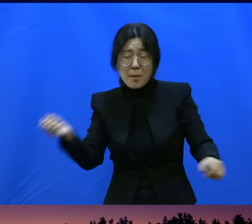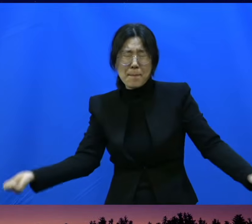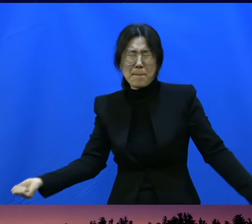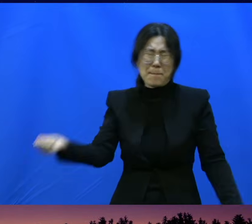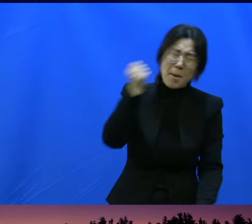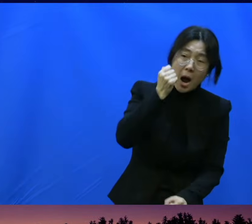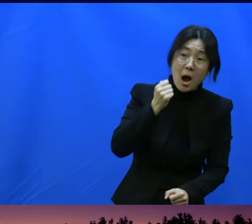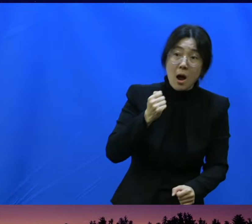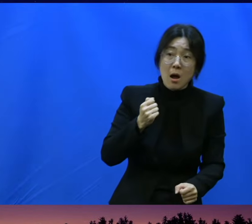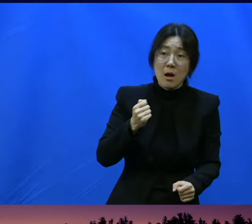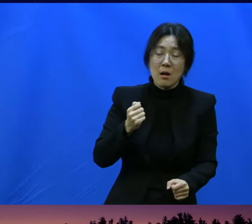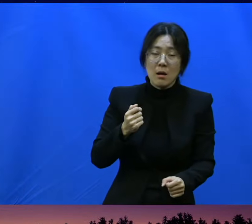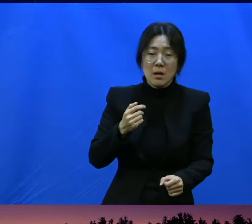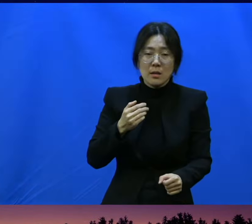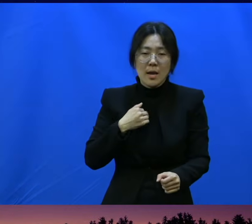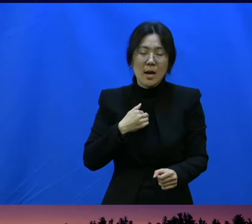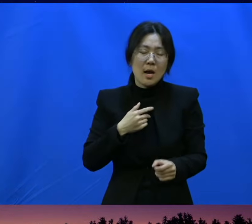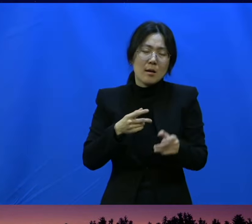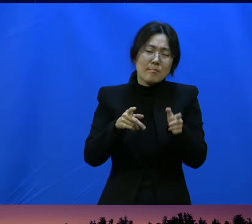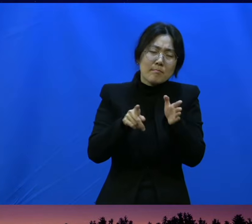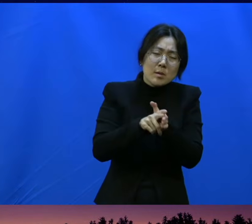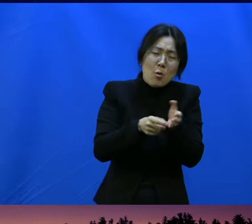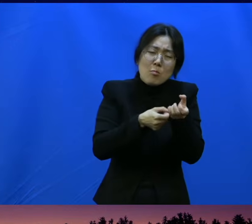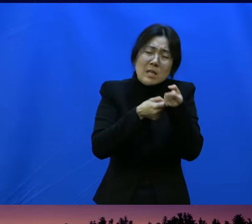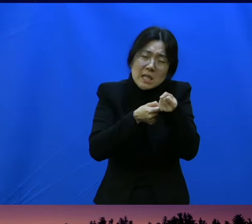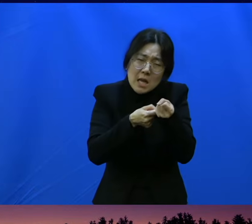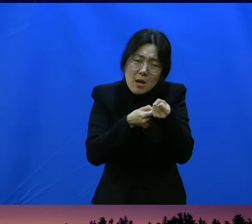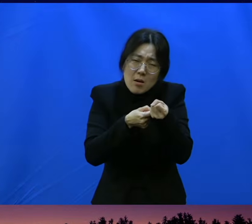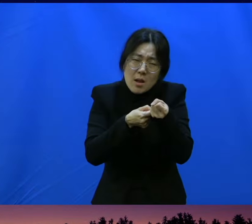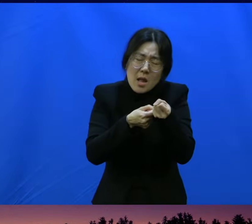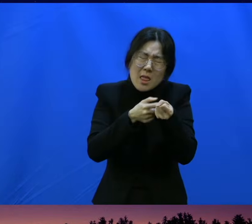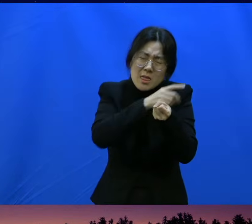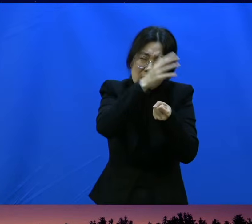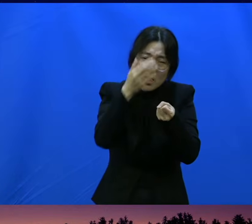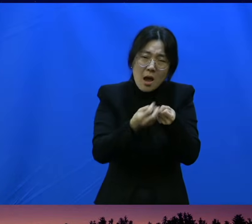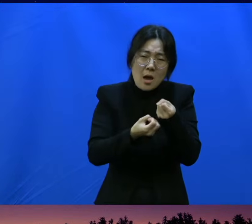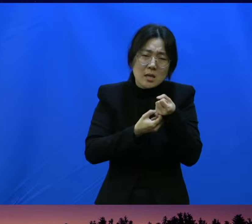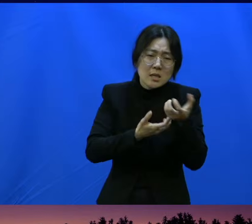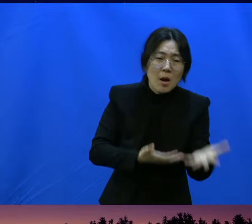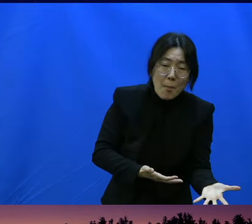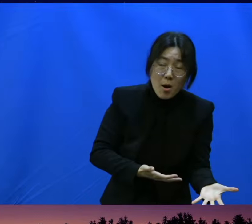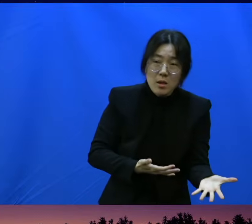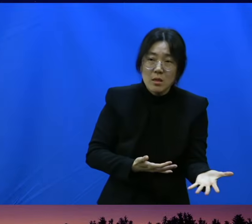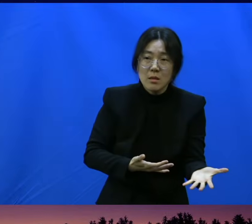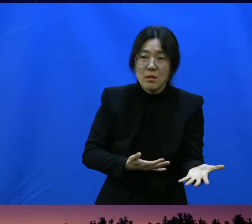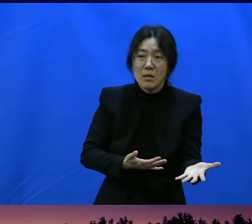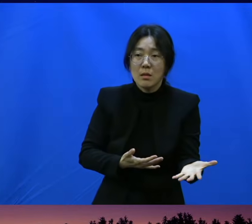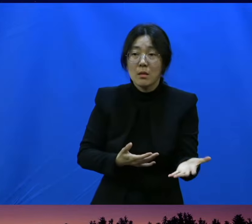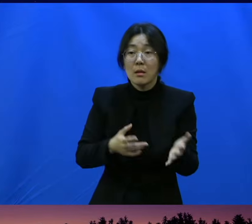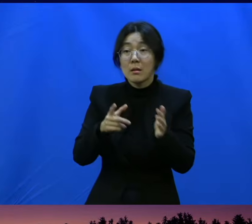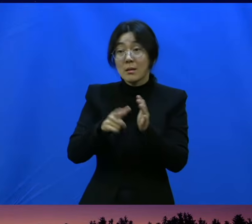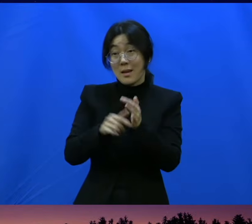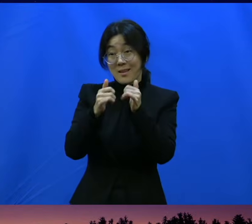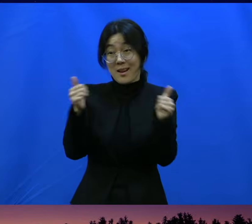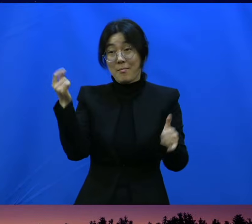내가 의지하고 붙들고 있던 게 다 흔들리고 말 때 죽고 싶은 마음이 들겠죠.